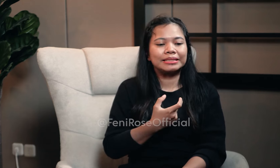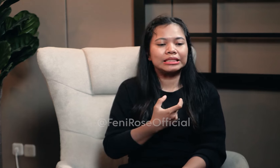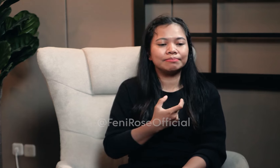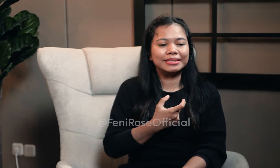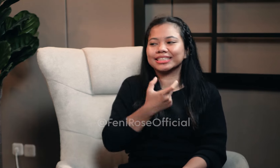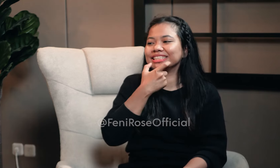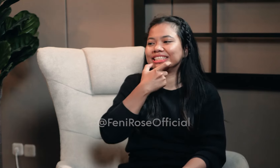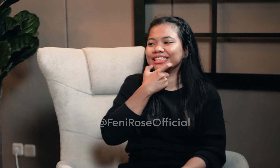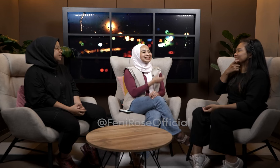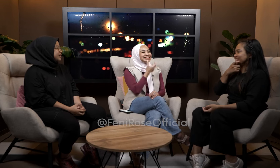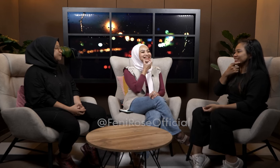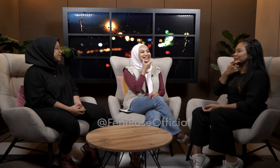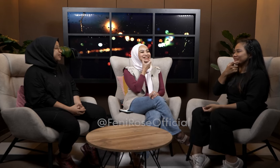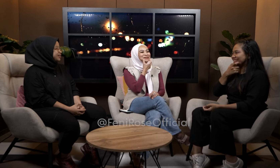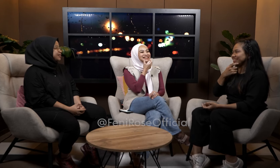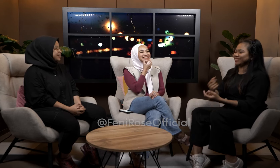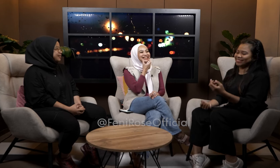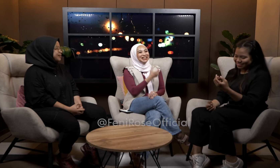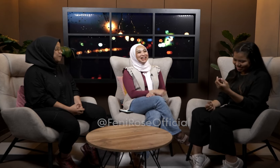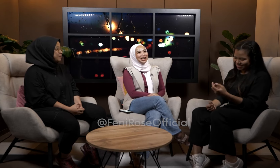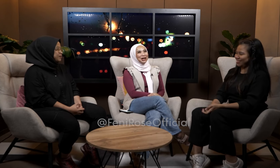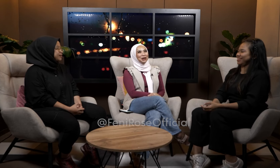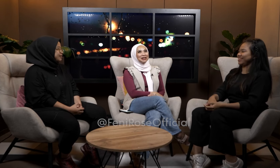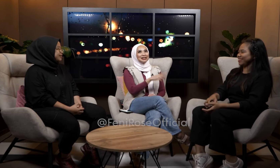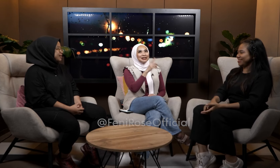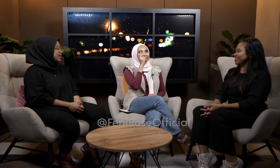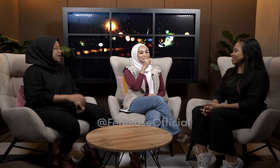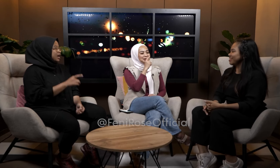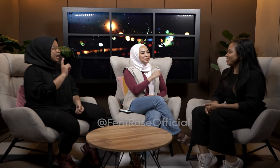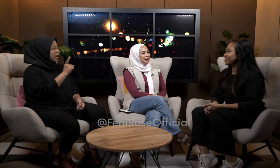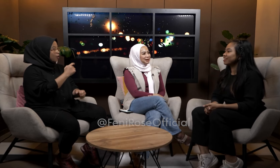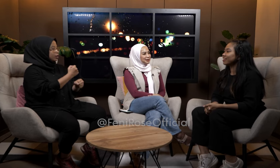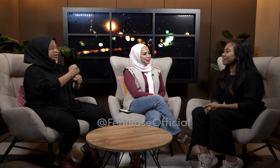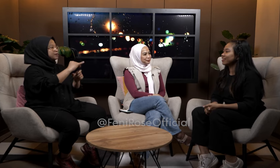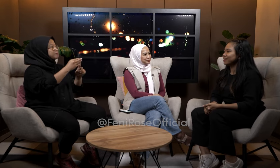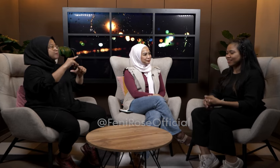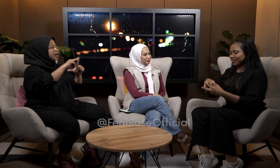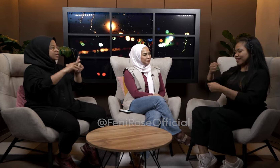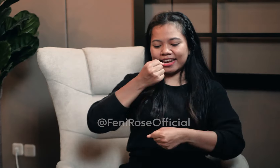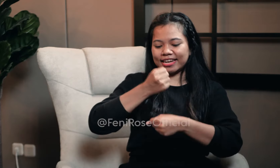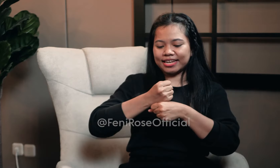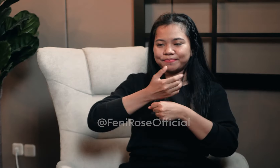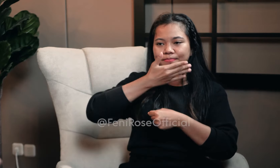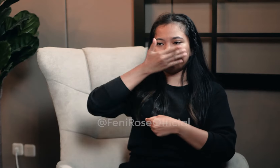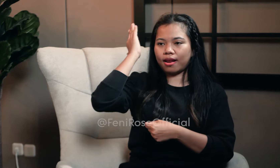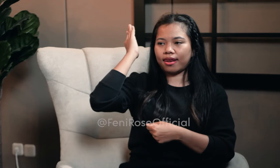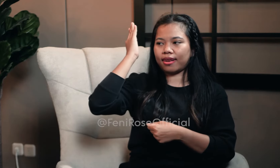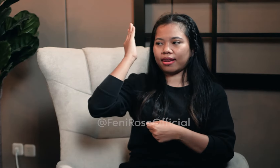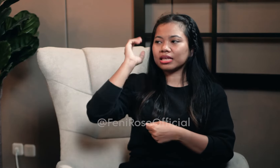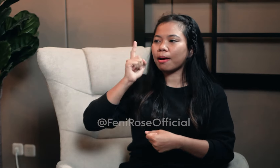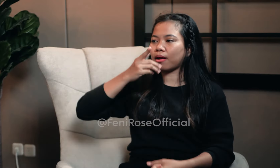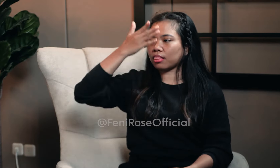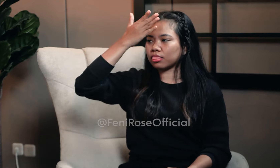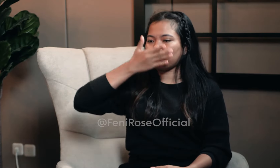Cak Imin kalau e Mas Gibran Gibran isyarat Gibran